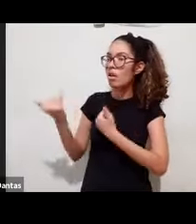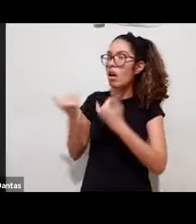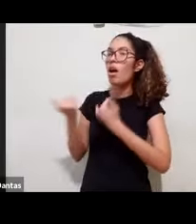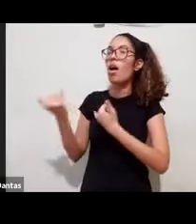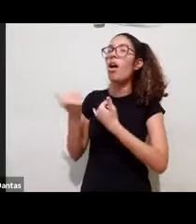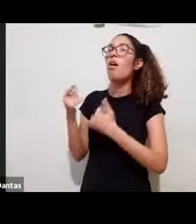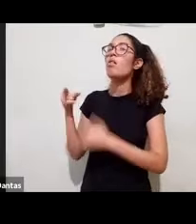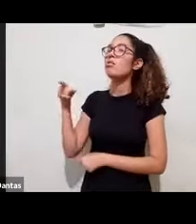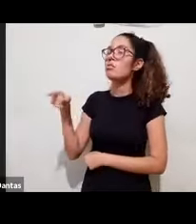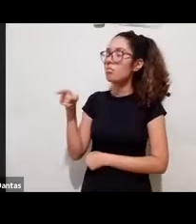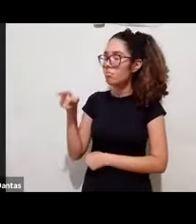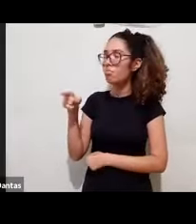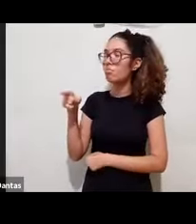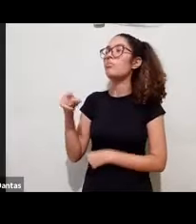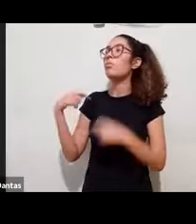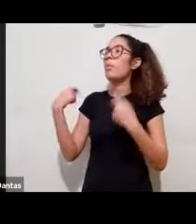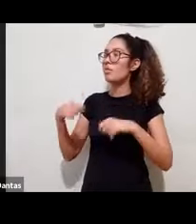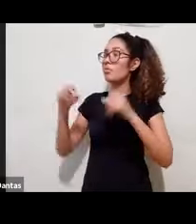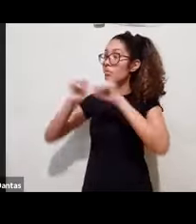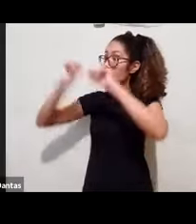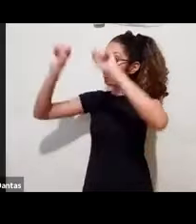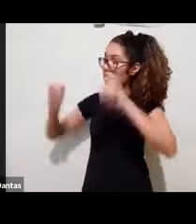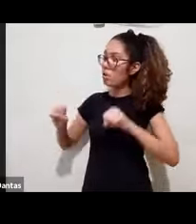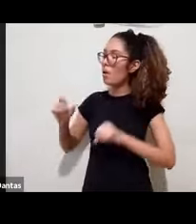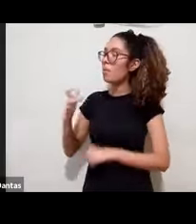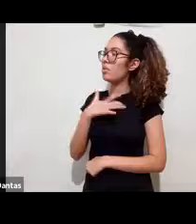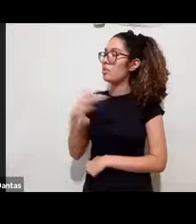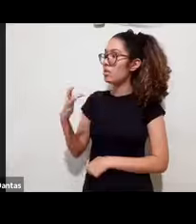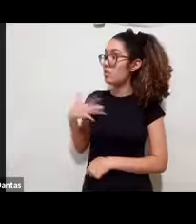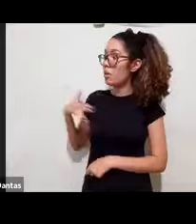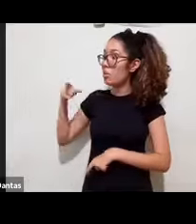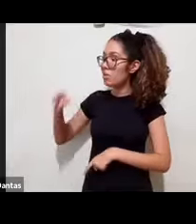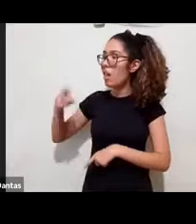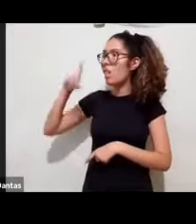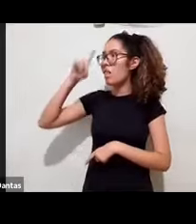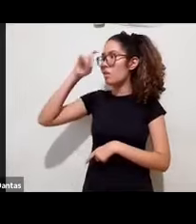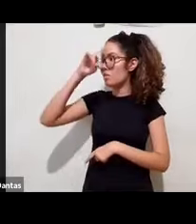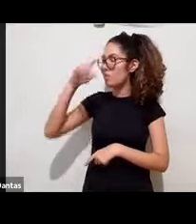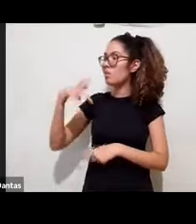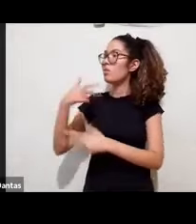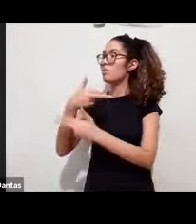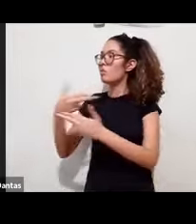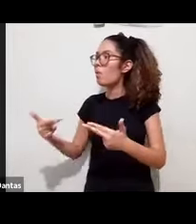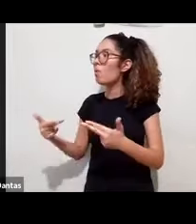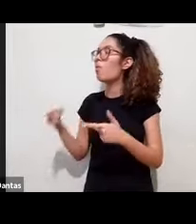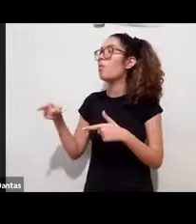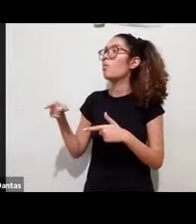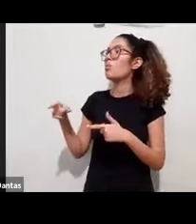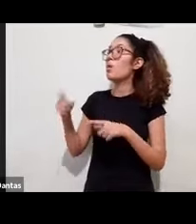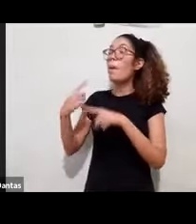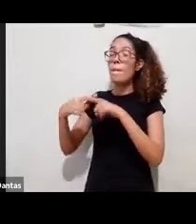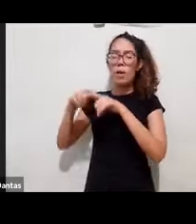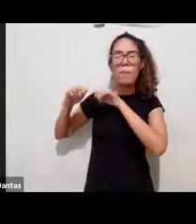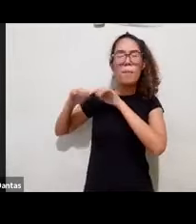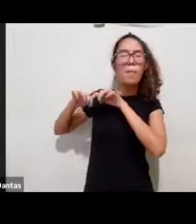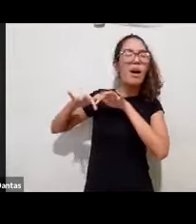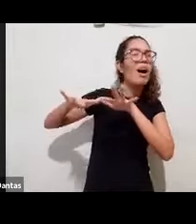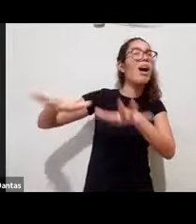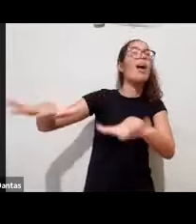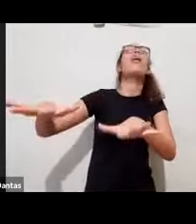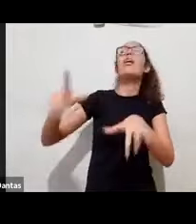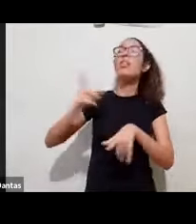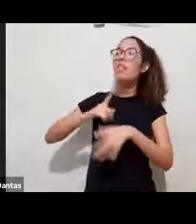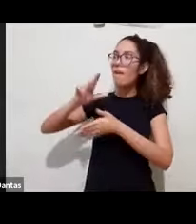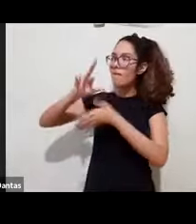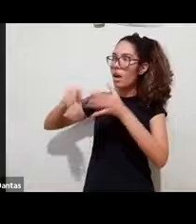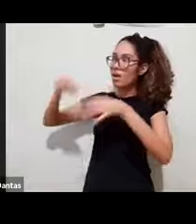Esse sistema de saúde pública é um dos mais complexos do mundo, né? Ele abrange desde o simples atendimento, muitas vezes a